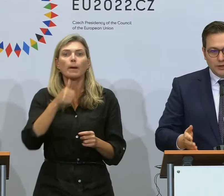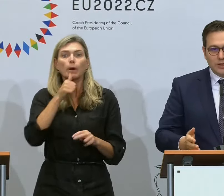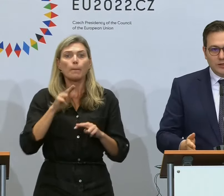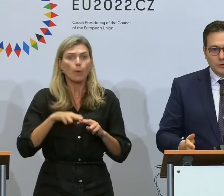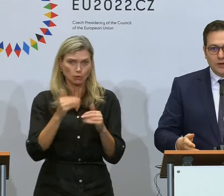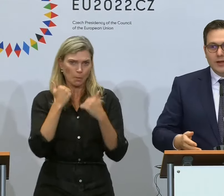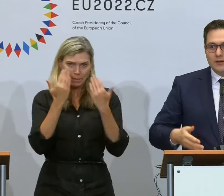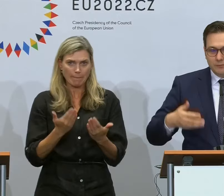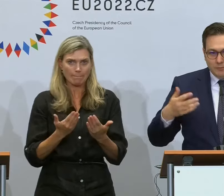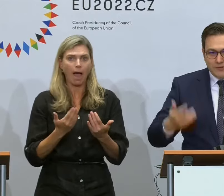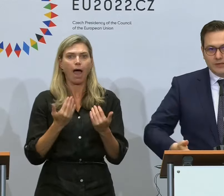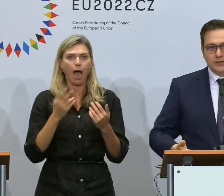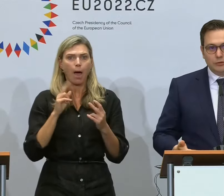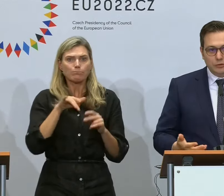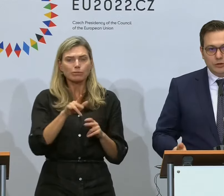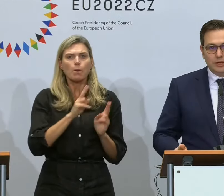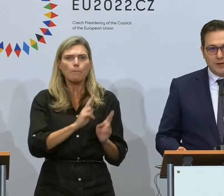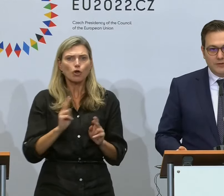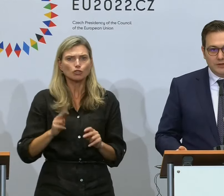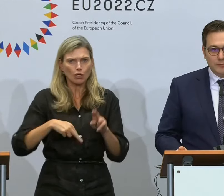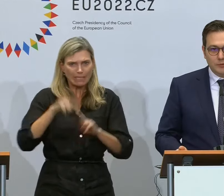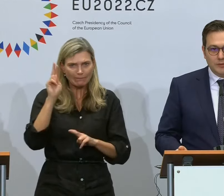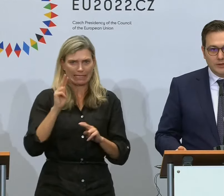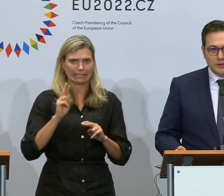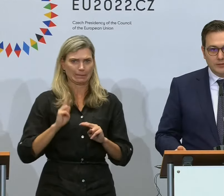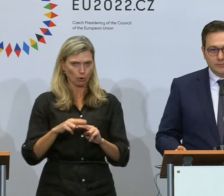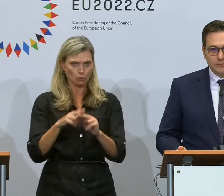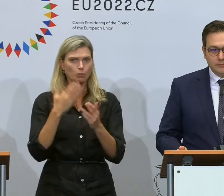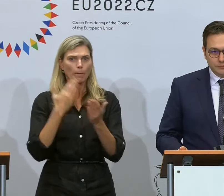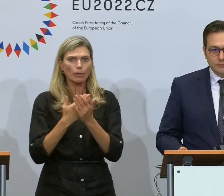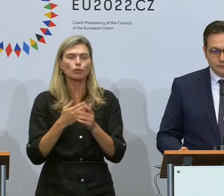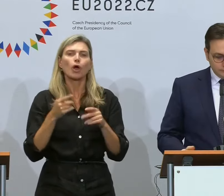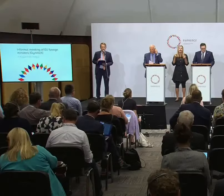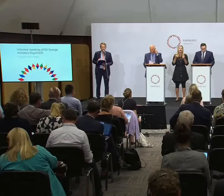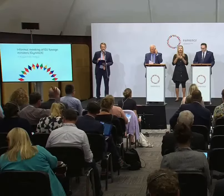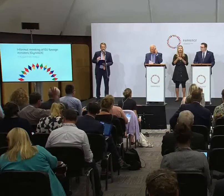to je tak klíčové. Bavíme se o složité právnické